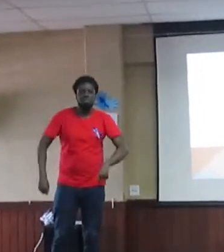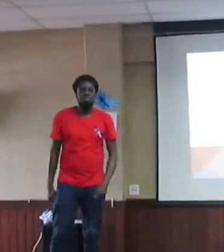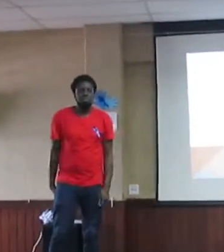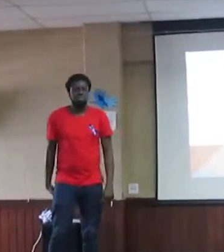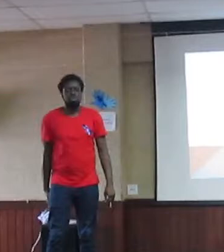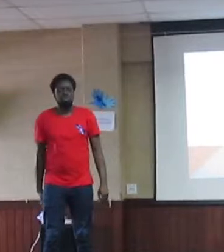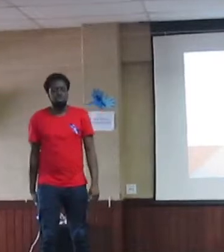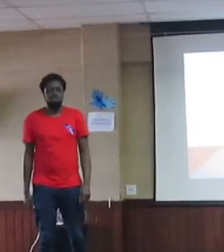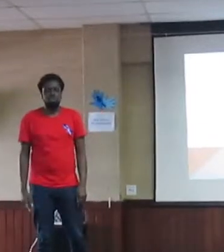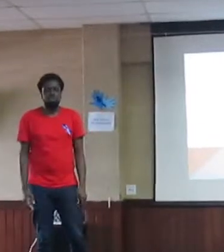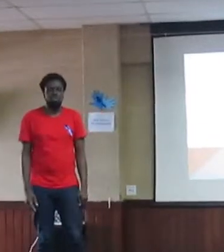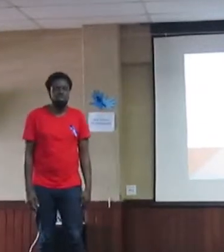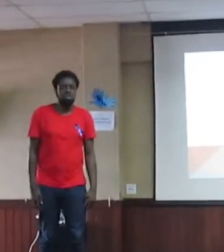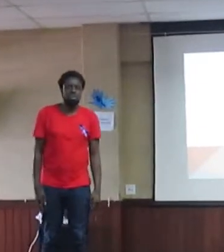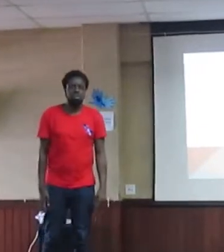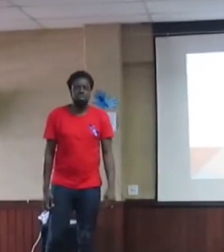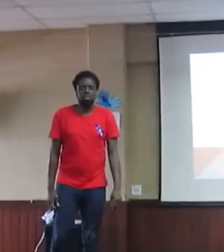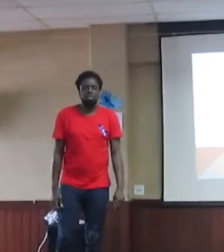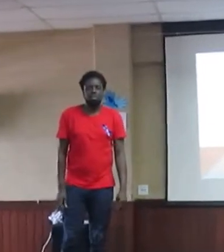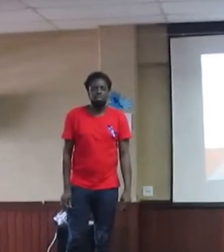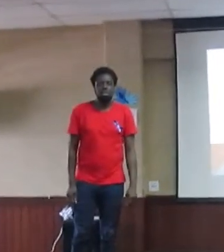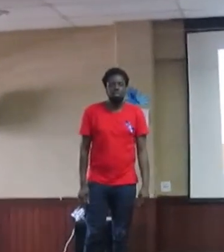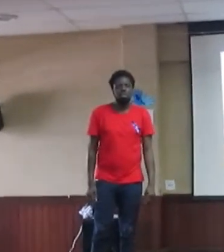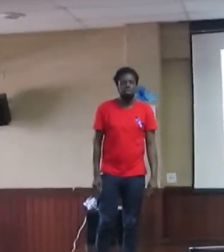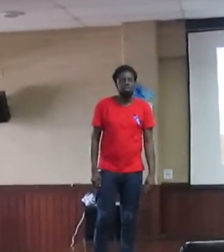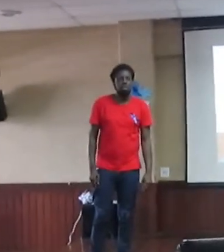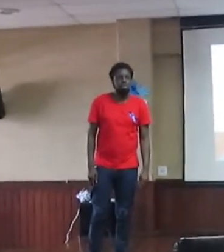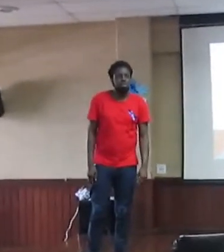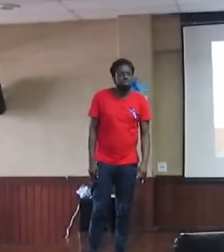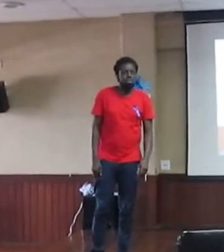Mas eu, como surdo, posso ensinar a aula a ouvintes.